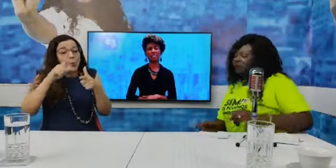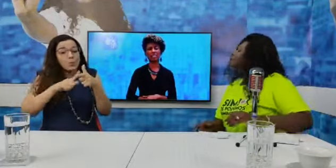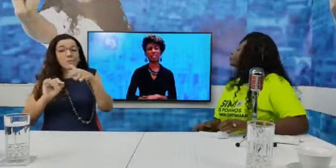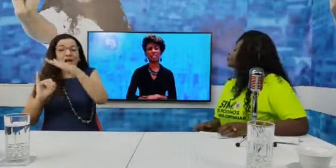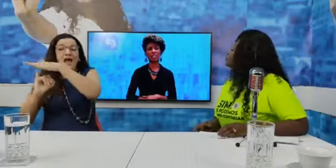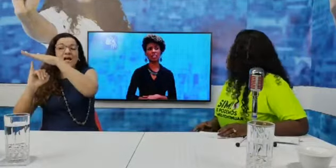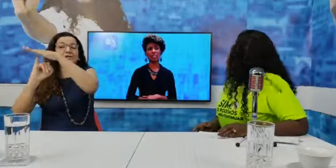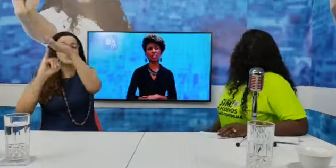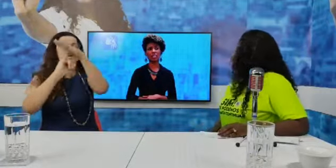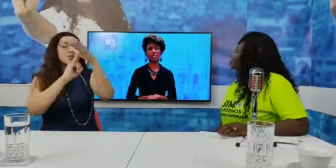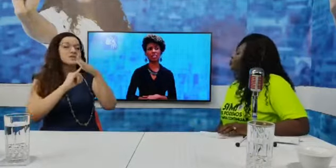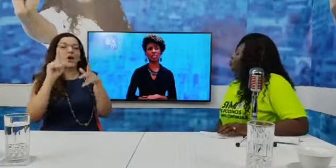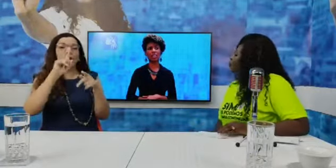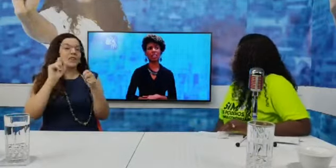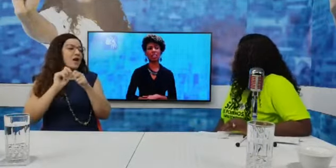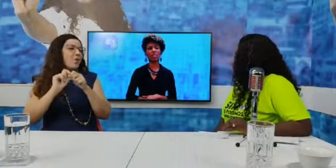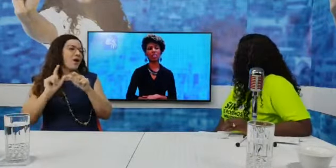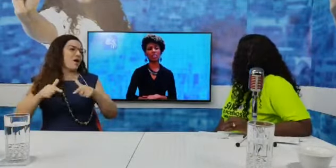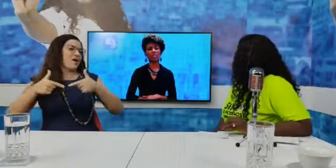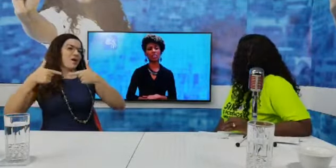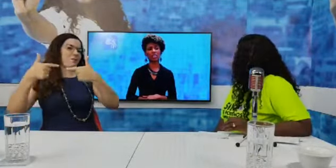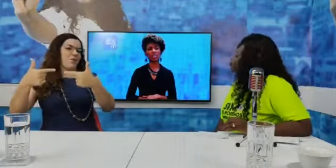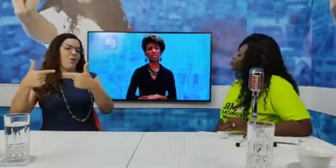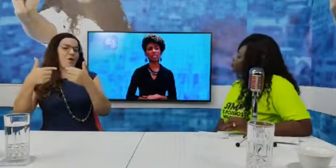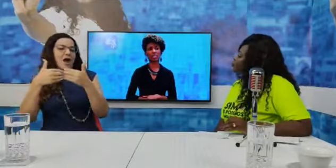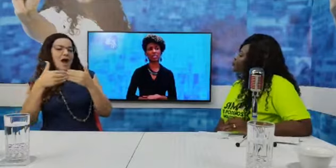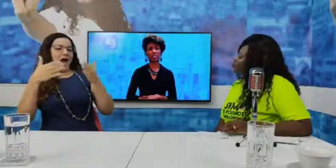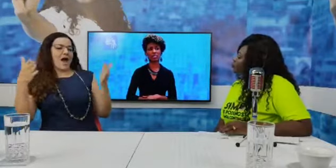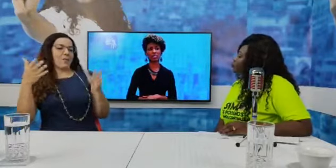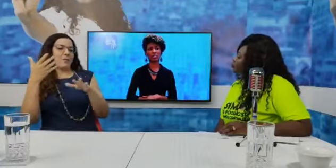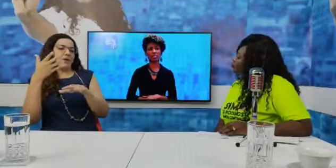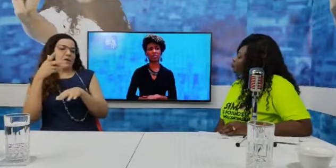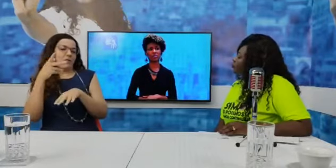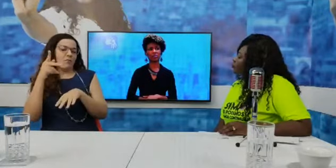e estar em concordância com toda a legislação.